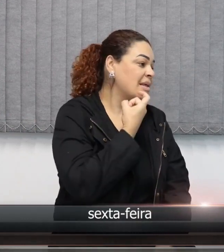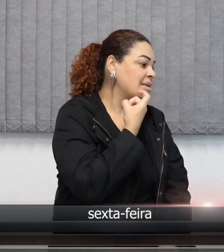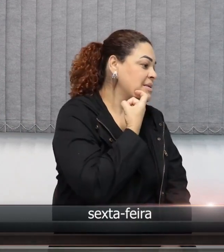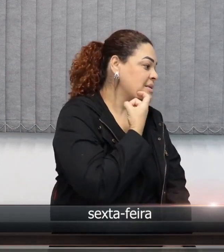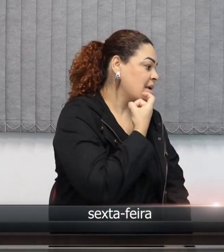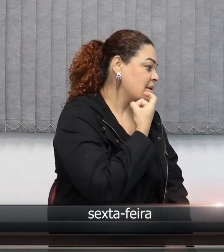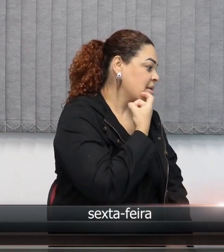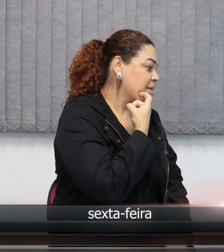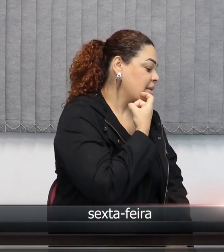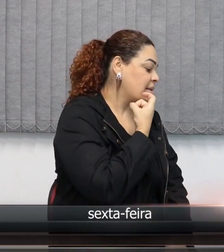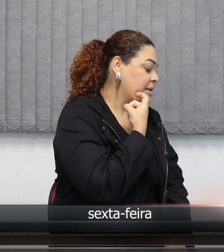sexta-feira,